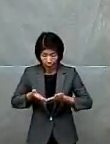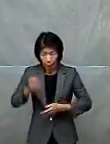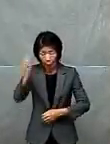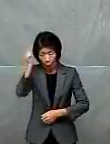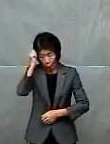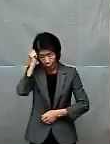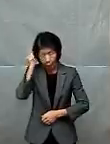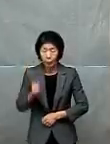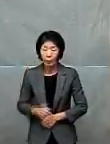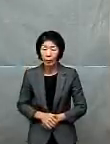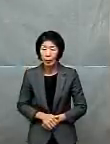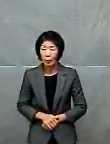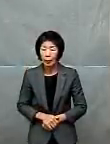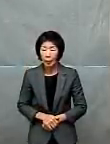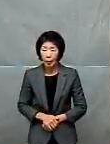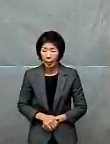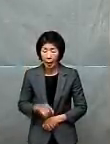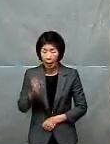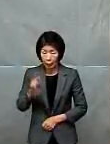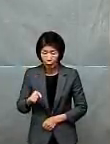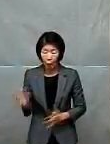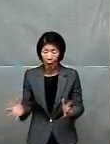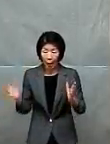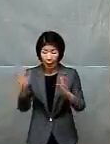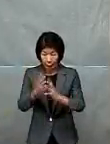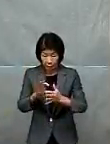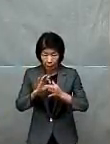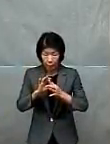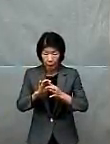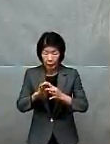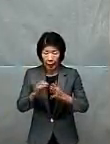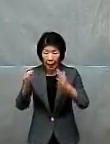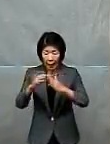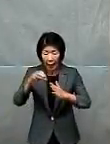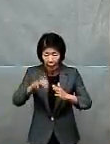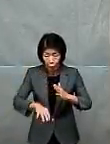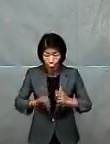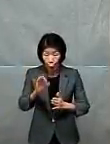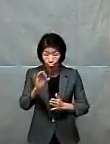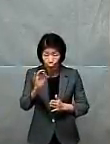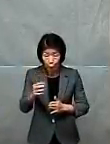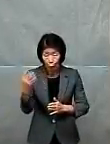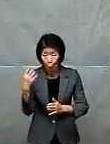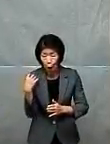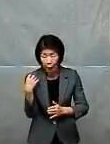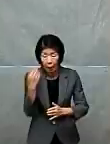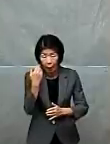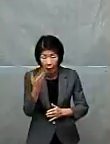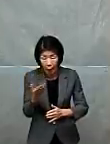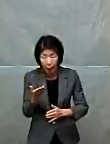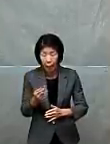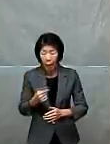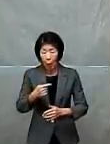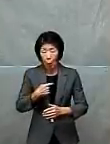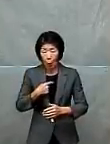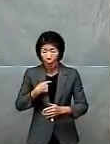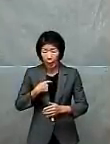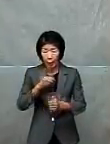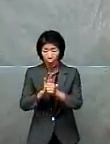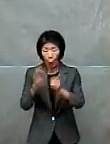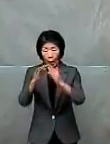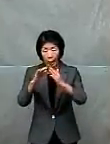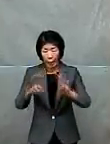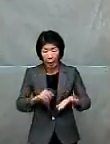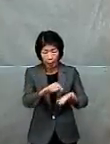しております。その会合にかかる会場費の経費の負担については私の講演会